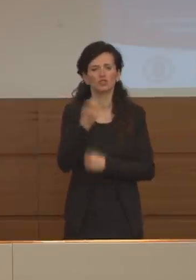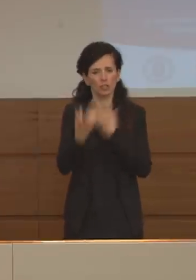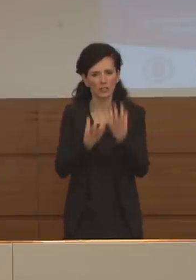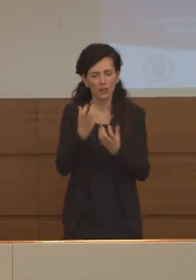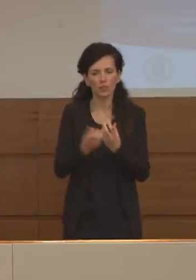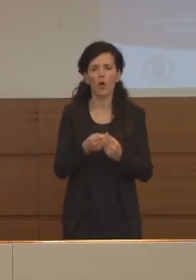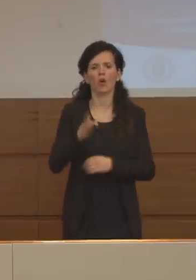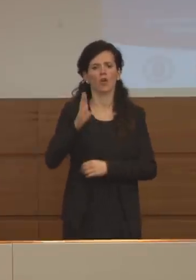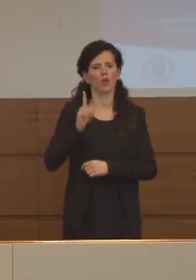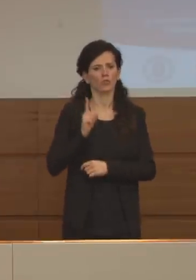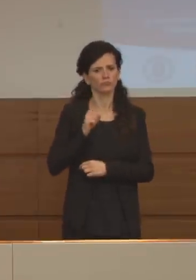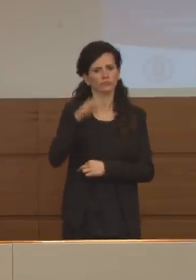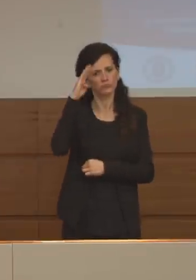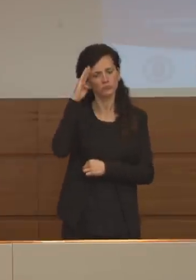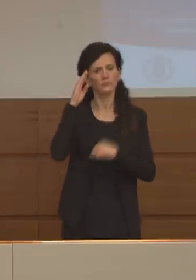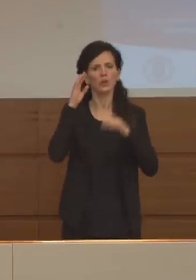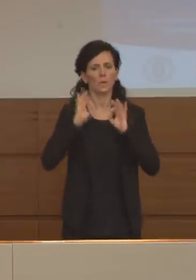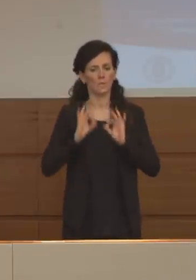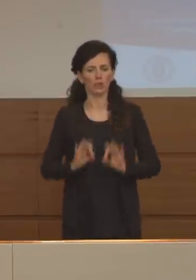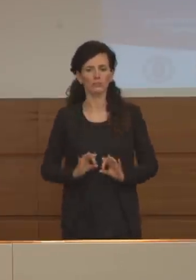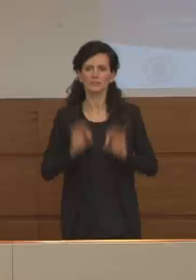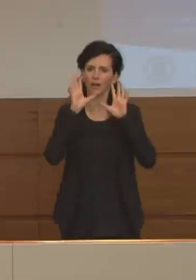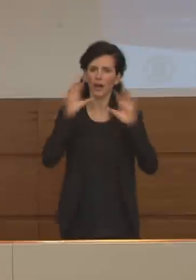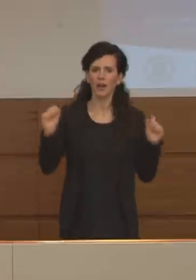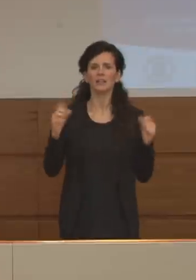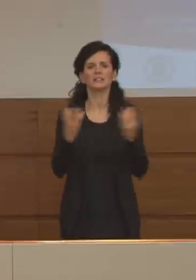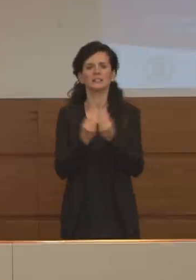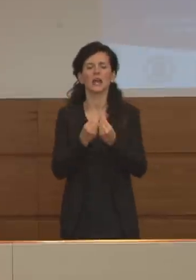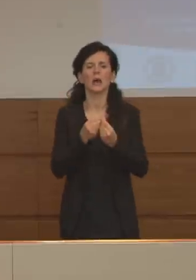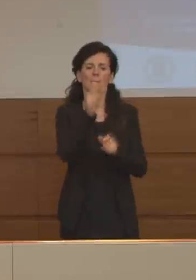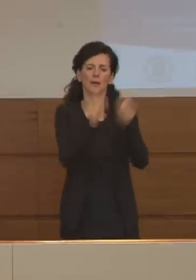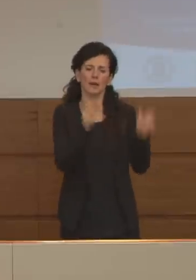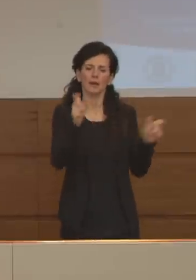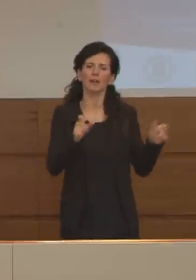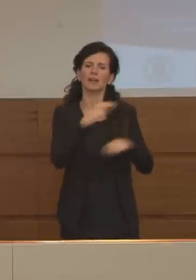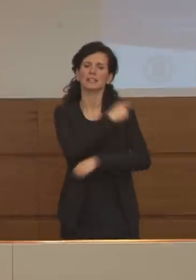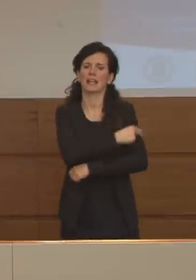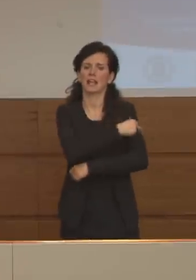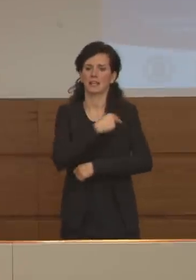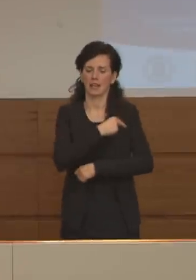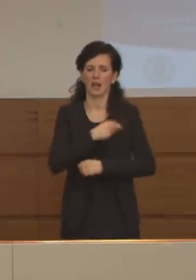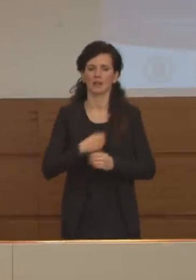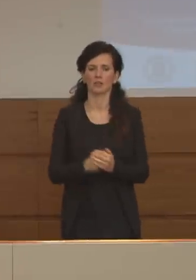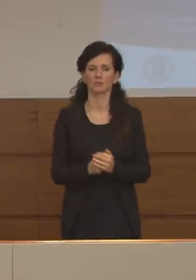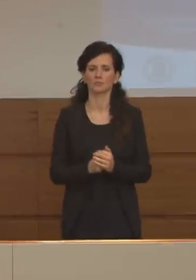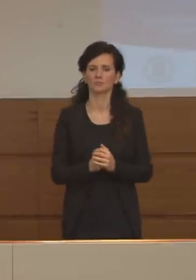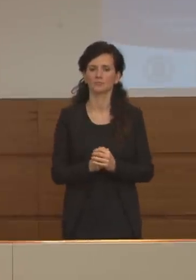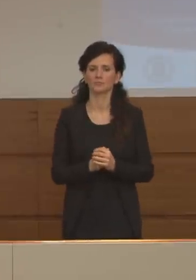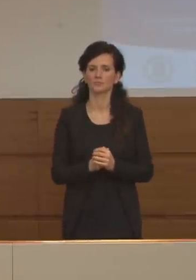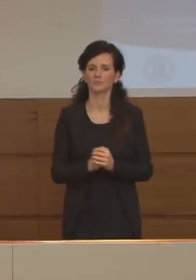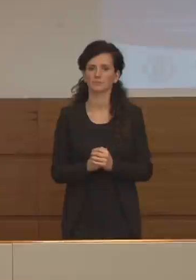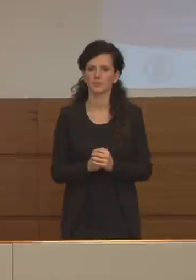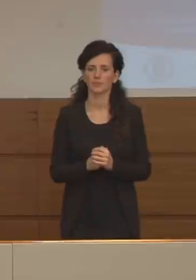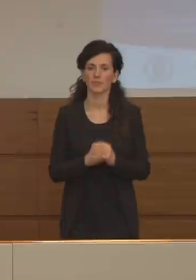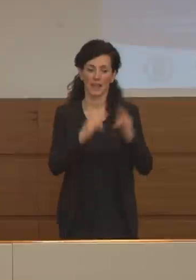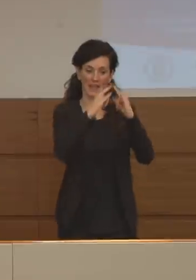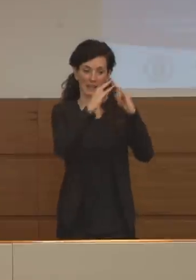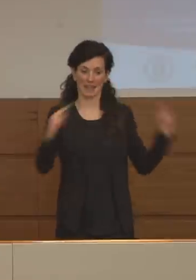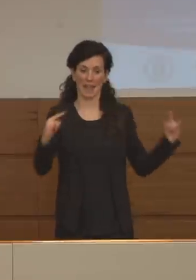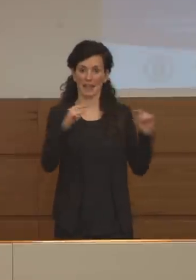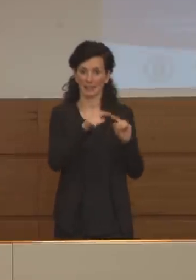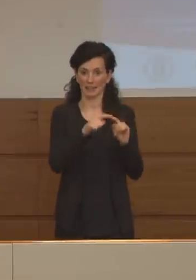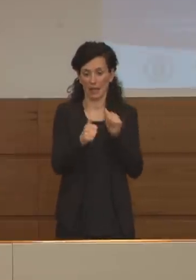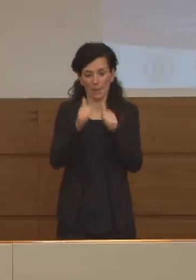alle forze di polizia al personale sanitario le tende di pret riace